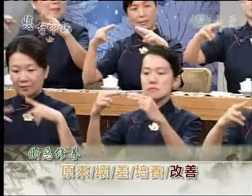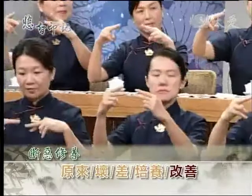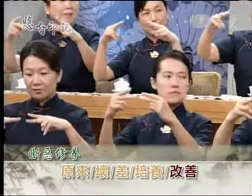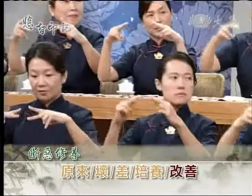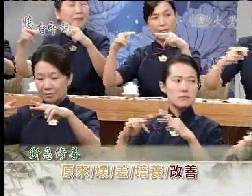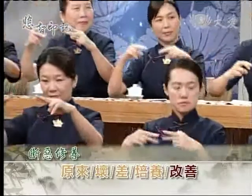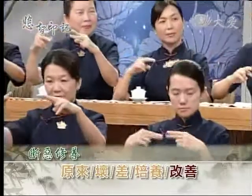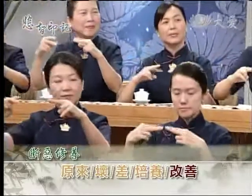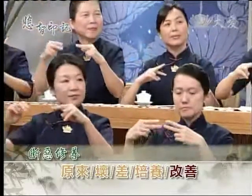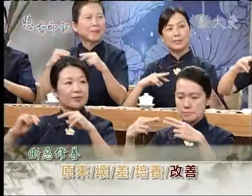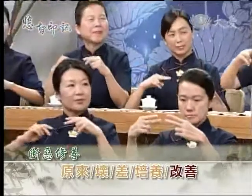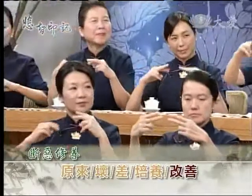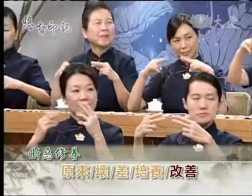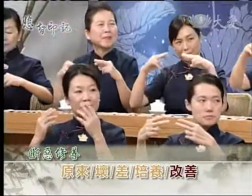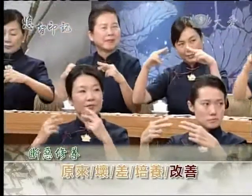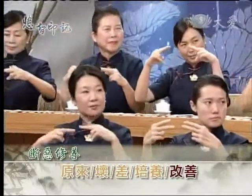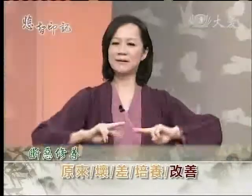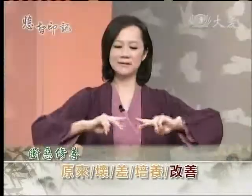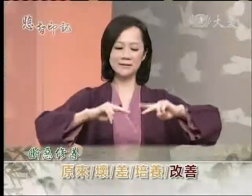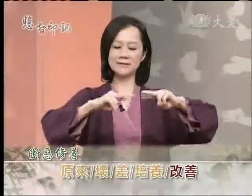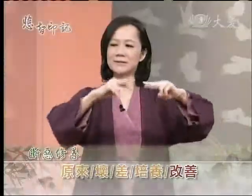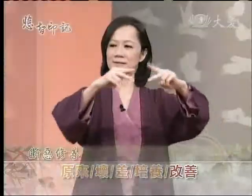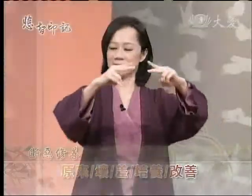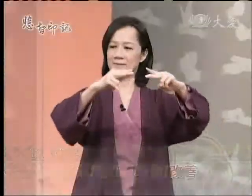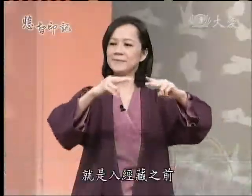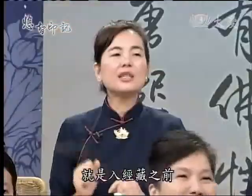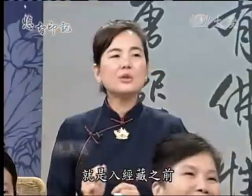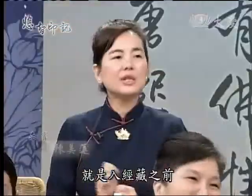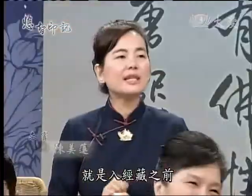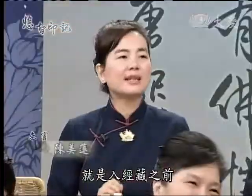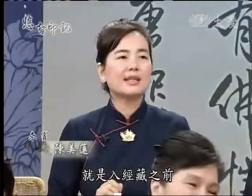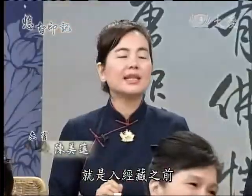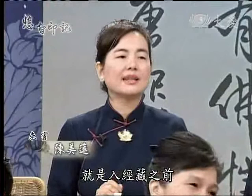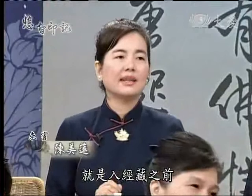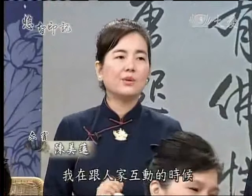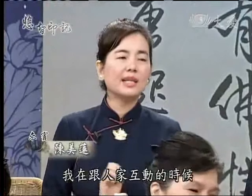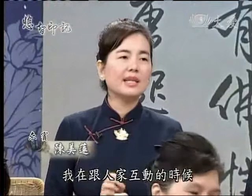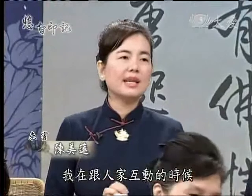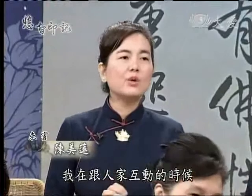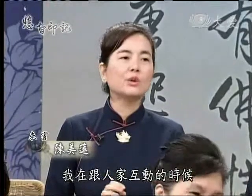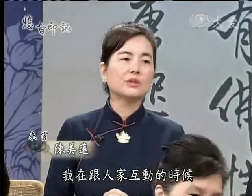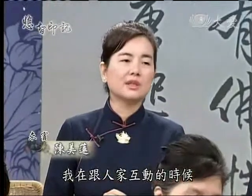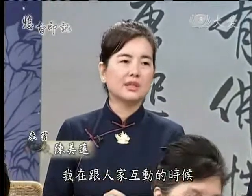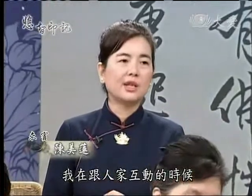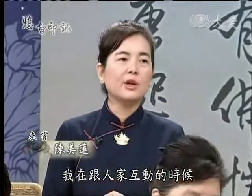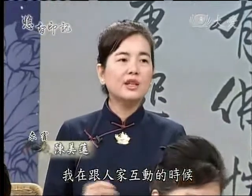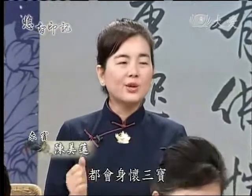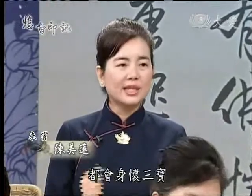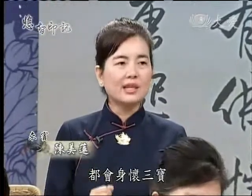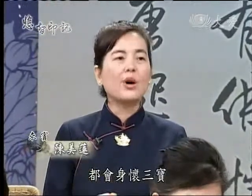因为是好的嘛，好的是在上面。 就是录金章之前呢，我在跟人家互动的时候，都会身怀